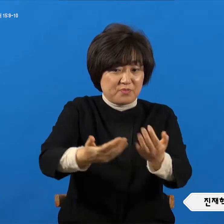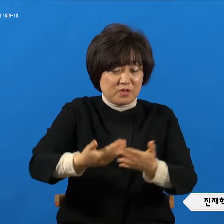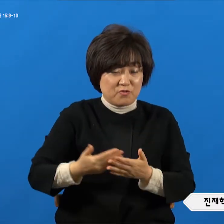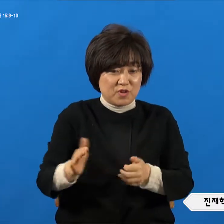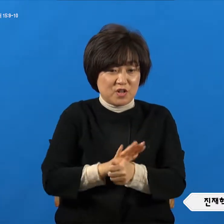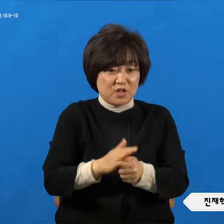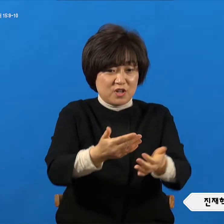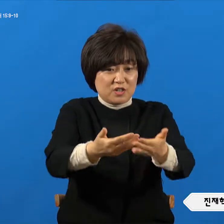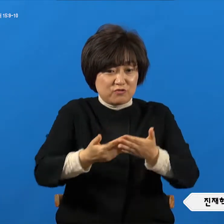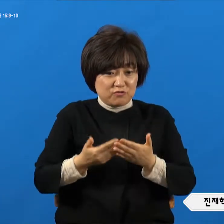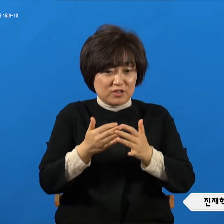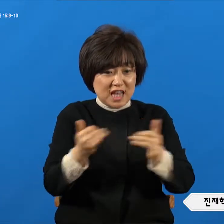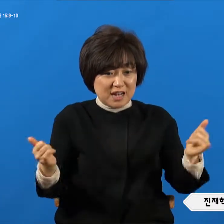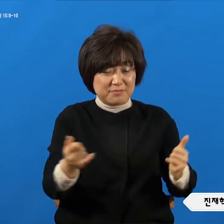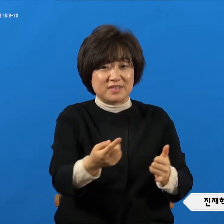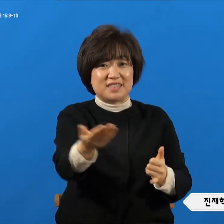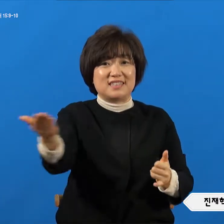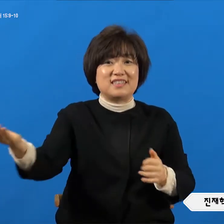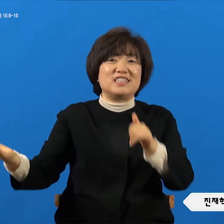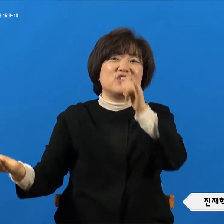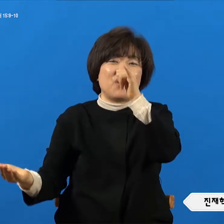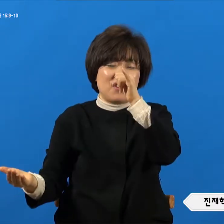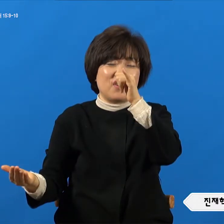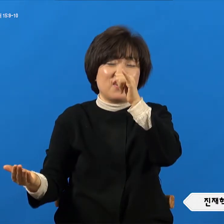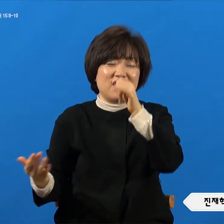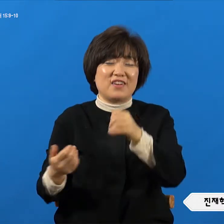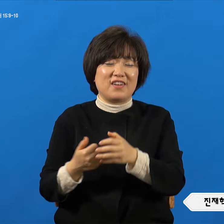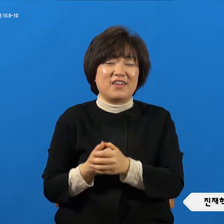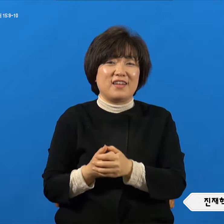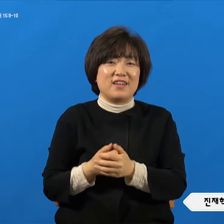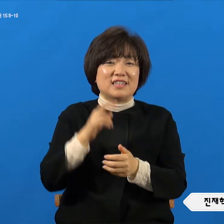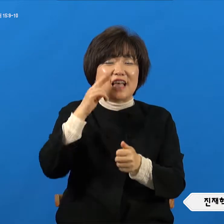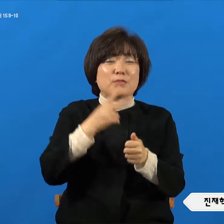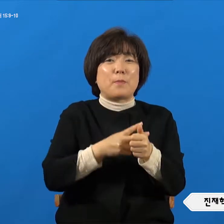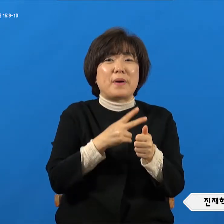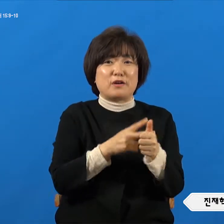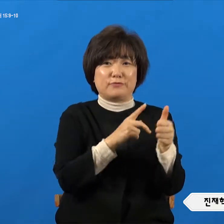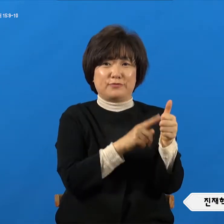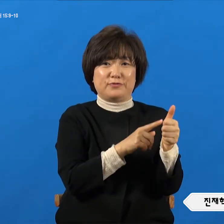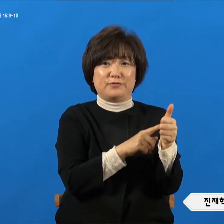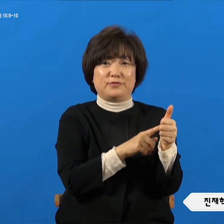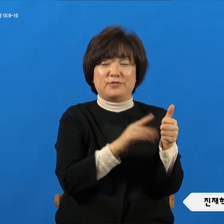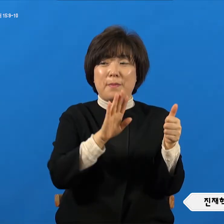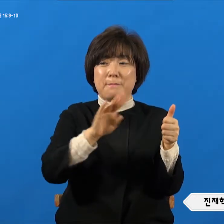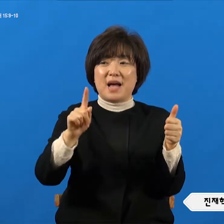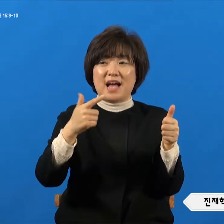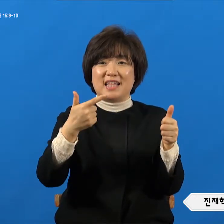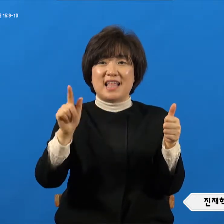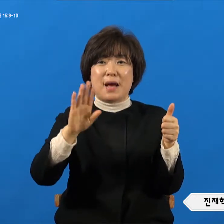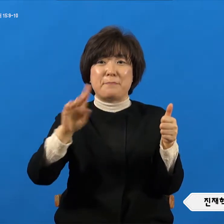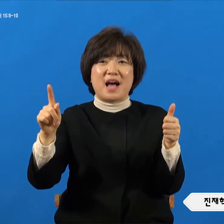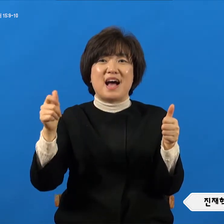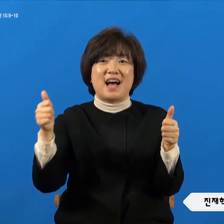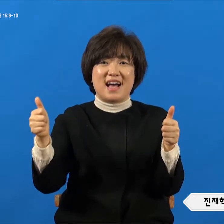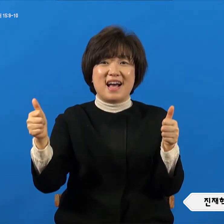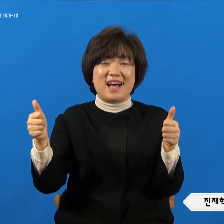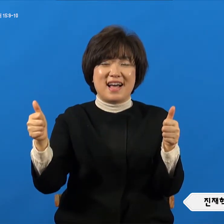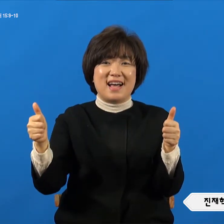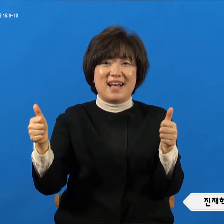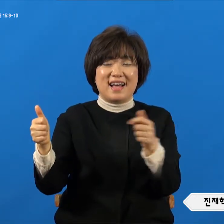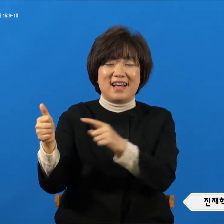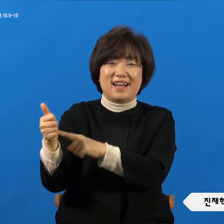위로가 되는 분들이 있지 않습니까? 오늘 사도 바울에게는 바나바가